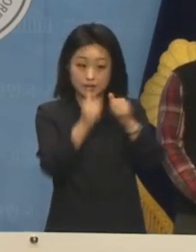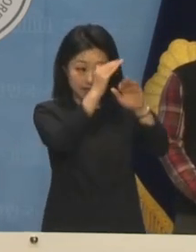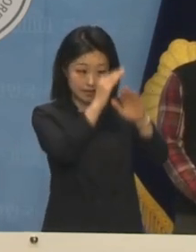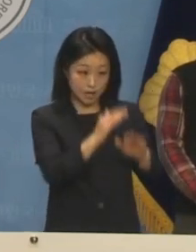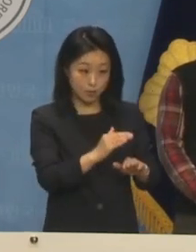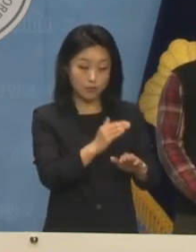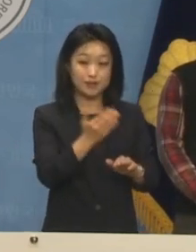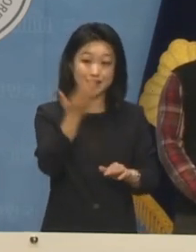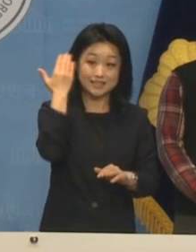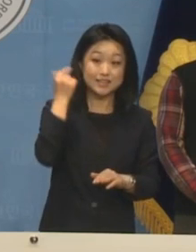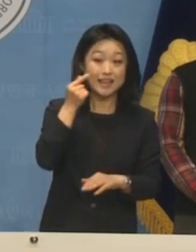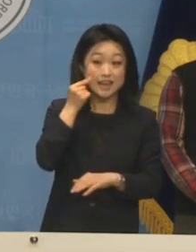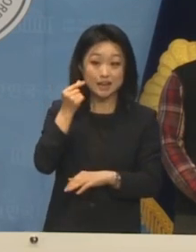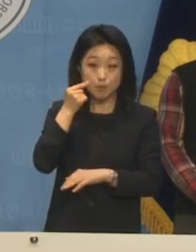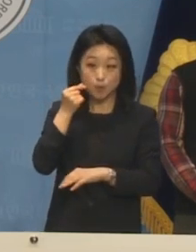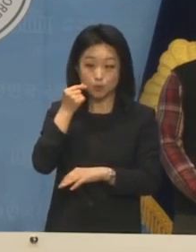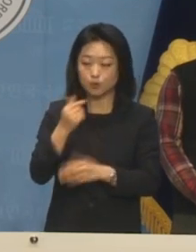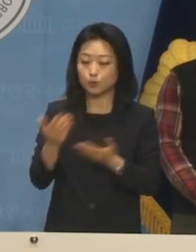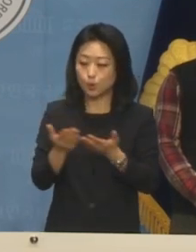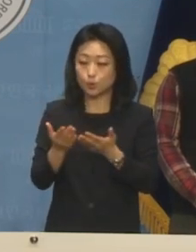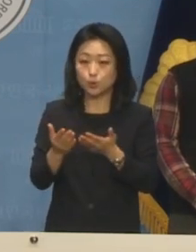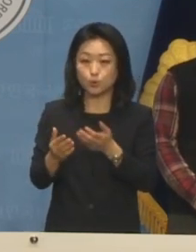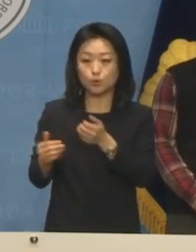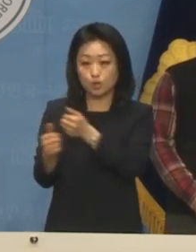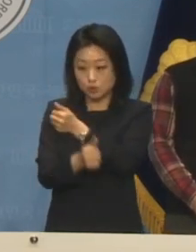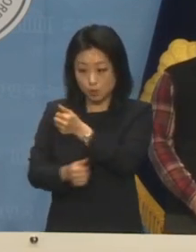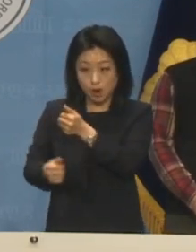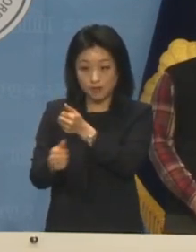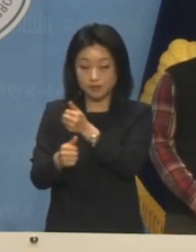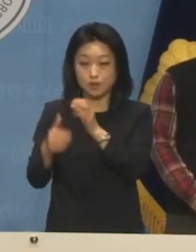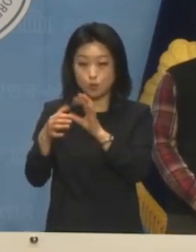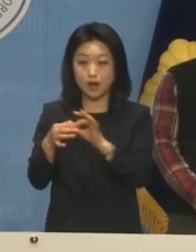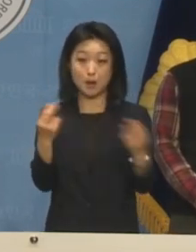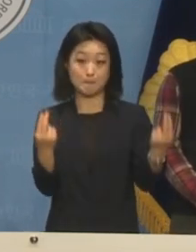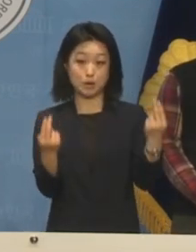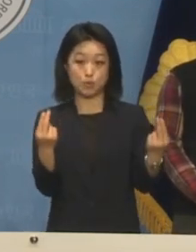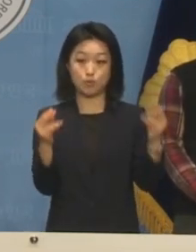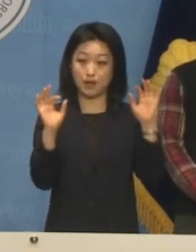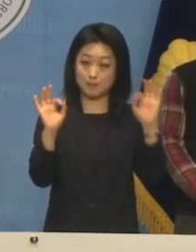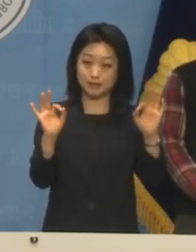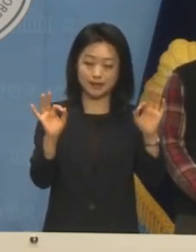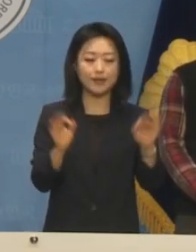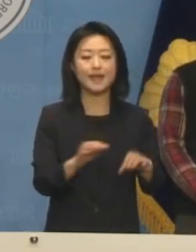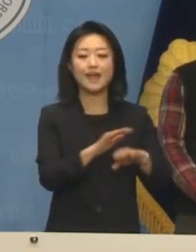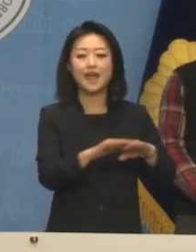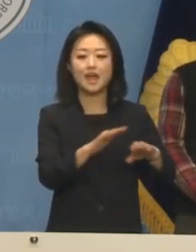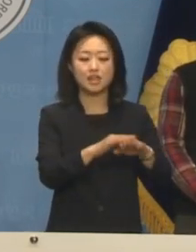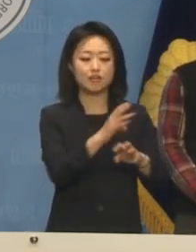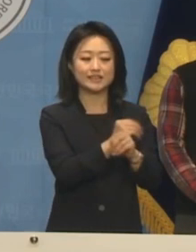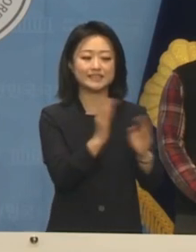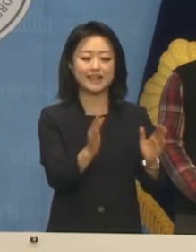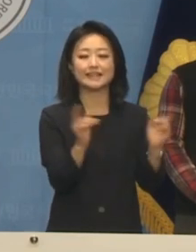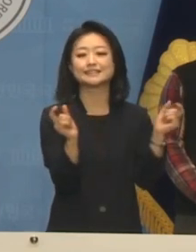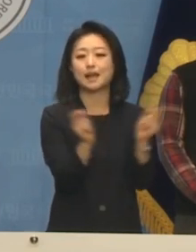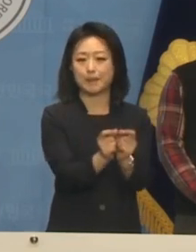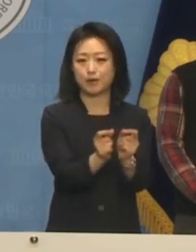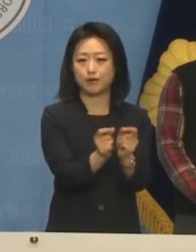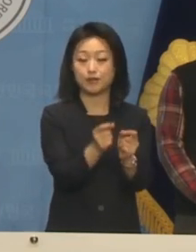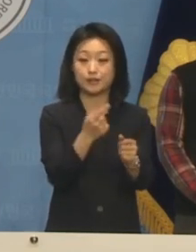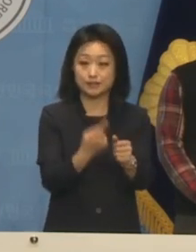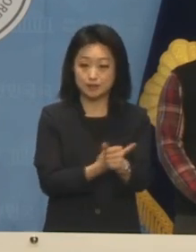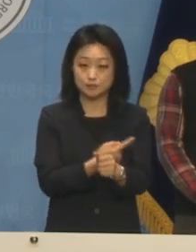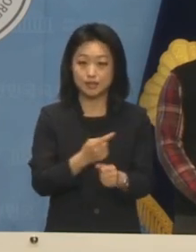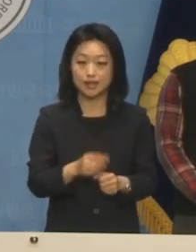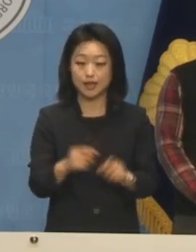일본의 노동심판위원회를 비롯한 다른 나라의 구제 절차와 비교하더라도 해결 기간이 짧은 편입니다. 그래서 많은